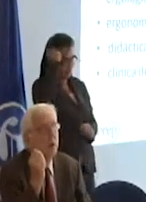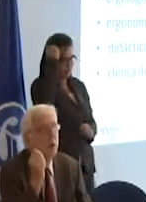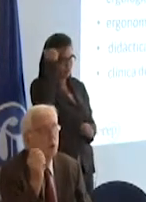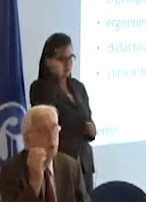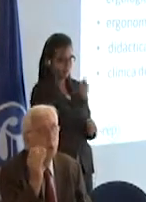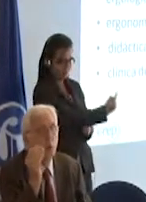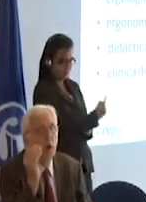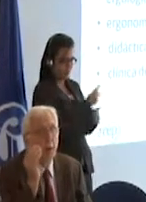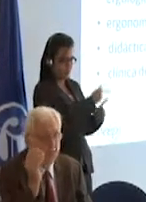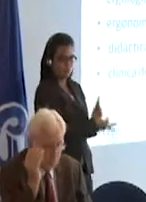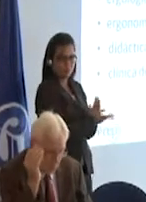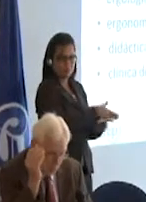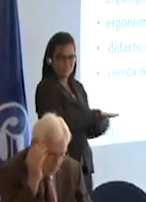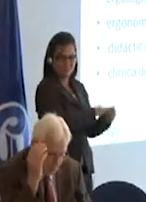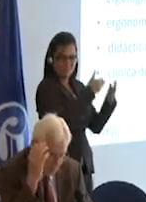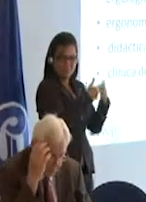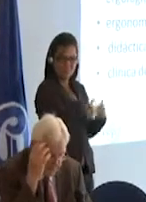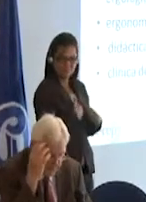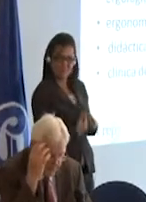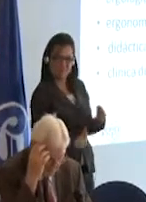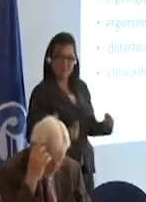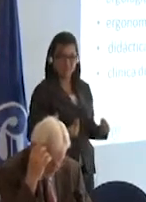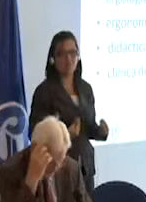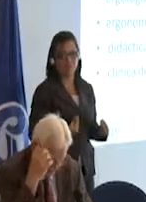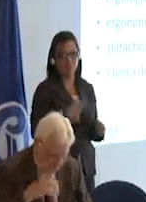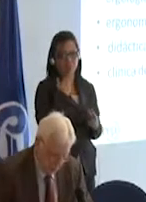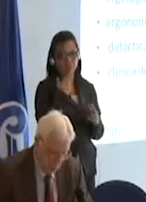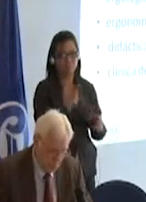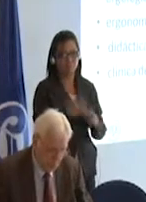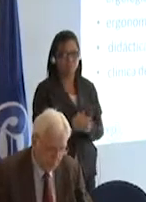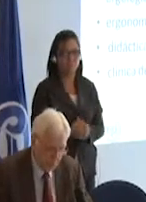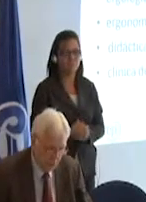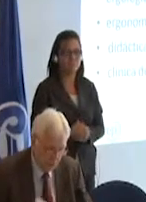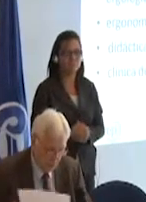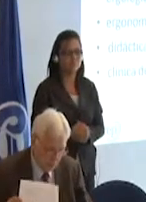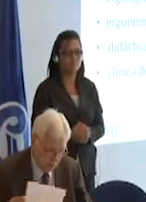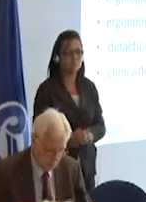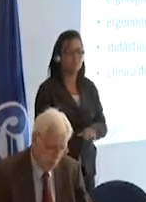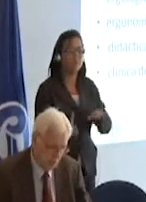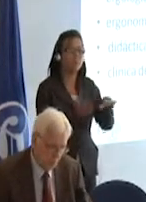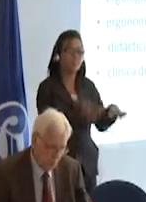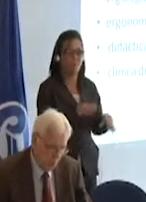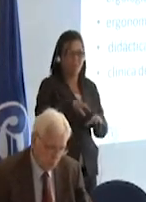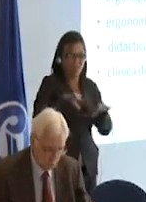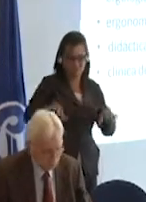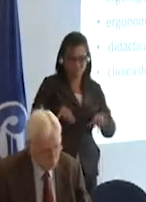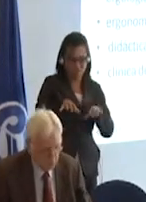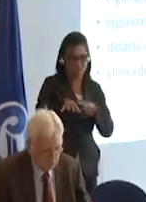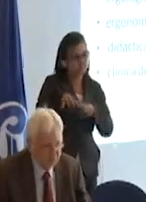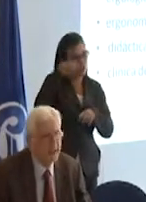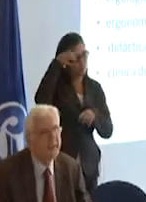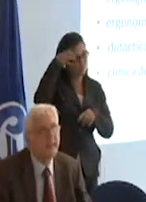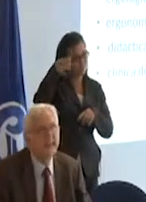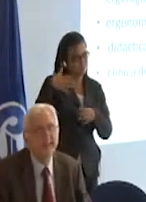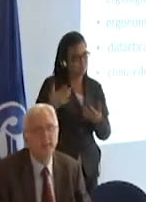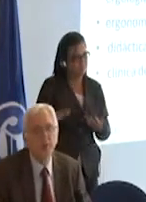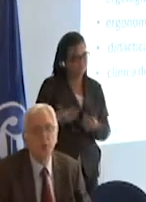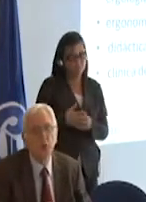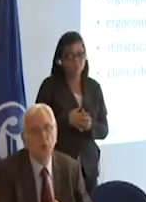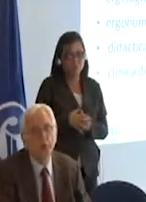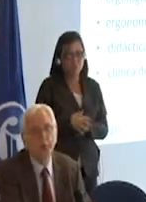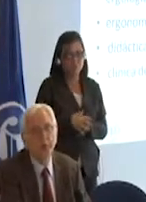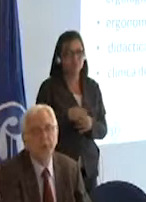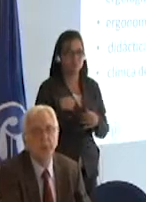de discapacidad. Unas cuantas palabras con respecto al concepto de actividad, y para definirlo voy a